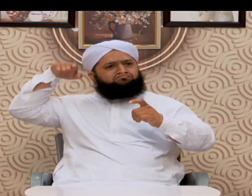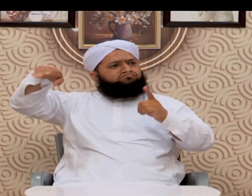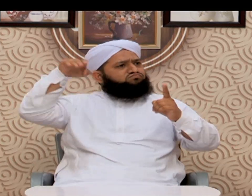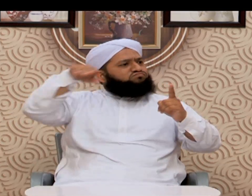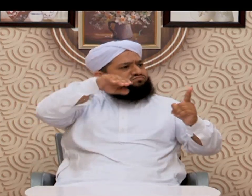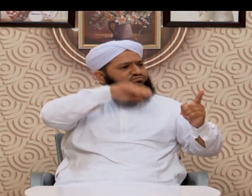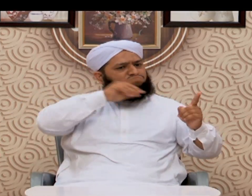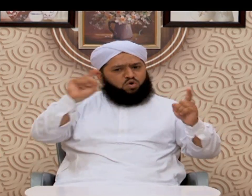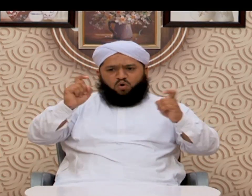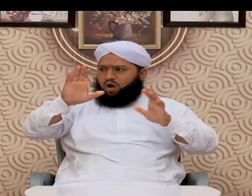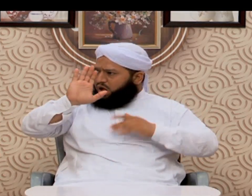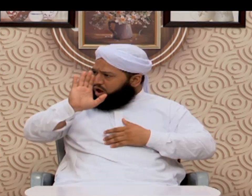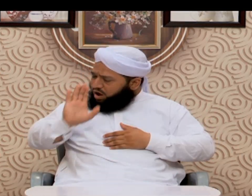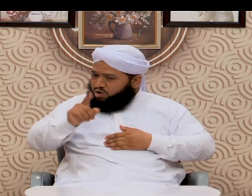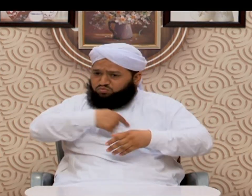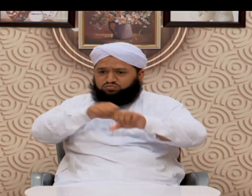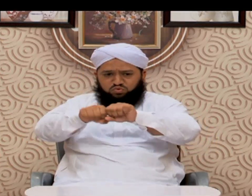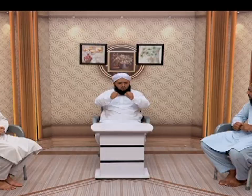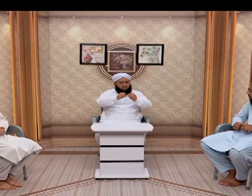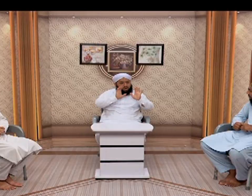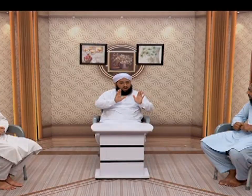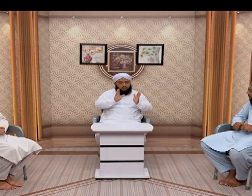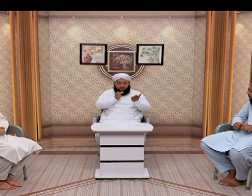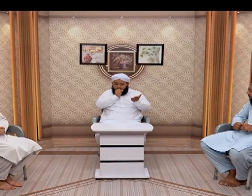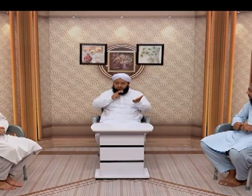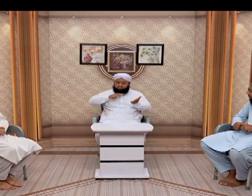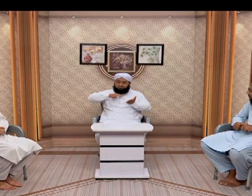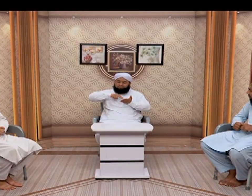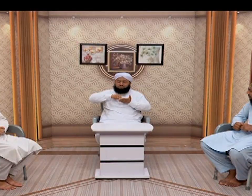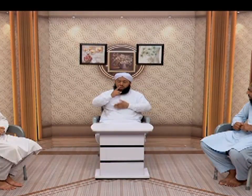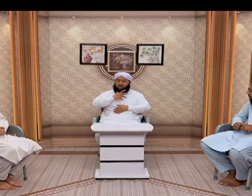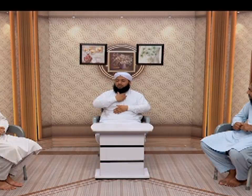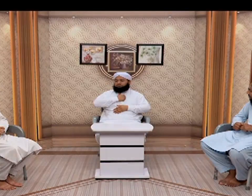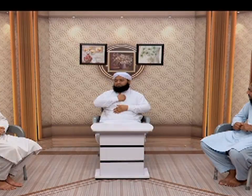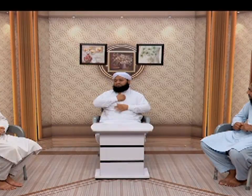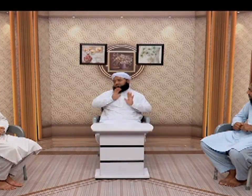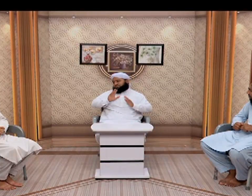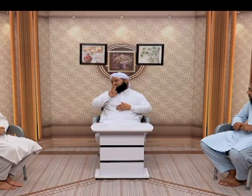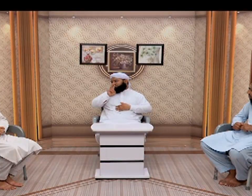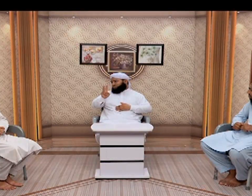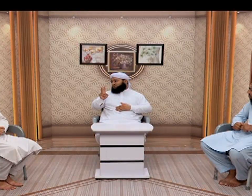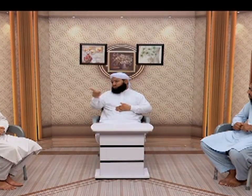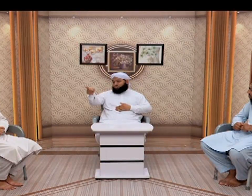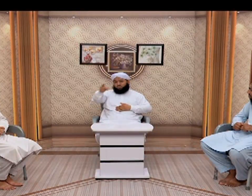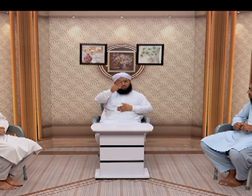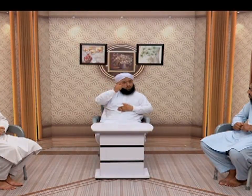وجہ مسلمانوں کی دل آزاری کرتا ہوگا تو یہ عمل بروز قیامت اس کی پکڑ کا سبب بن سکتا ہے۔ یاد